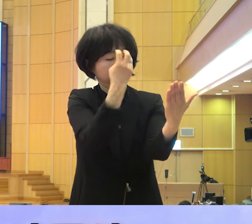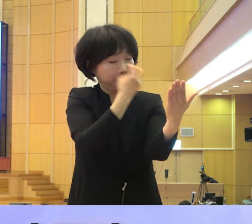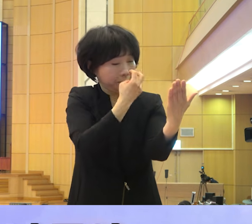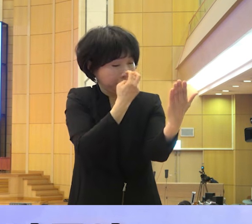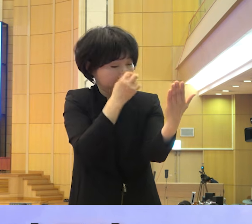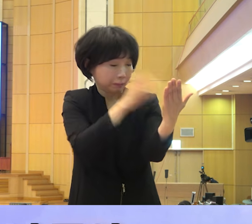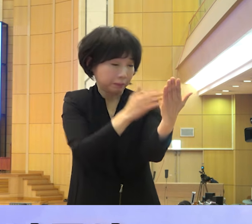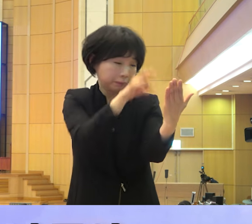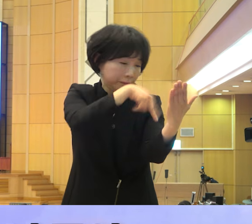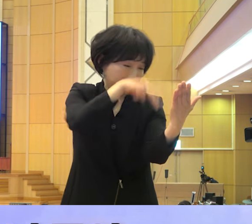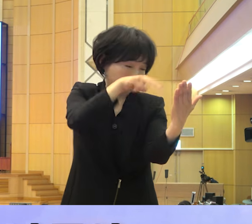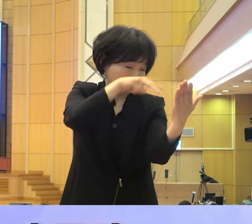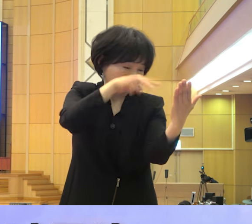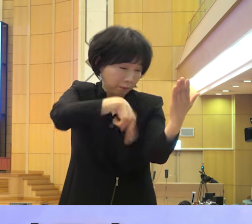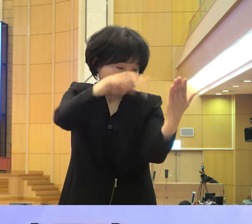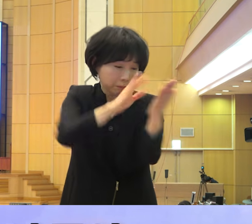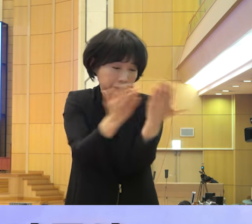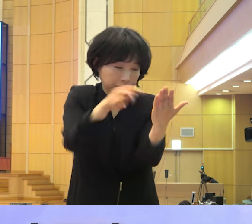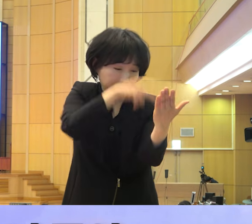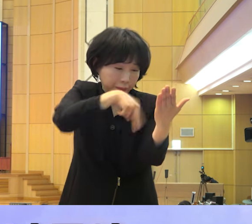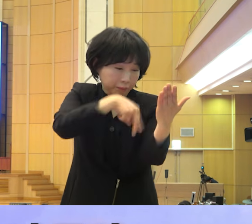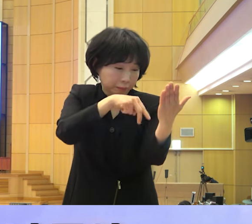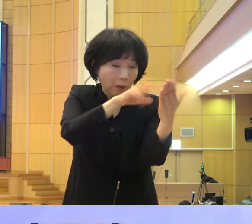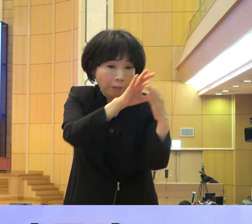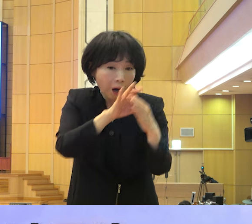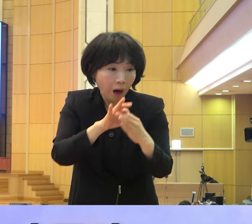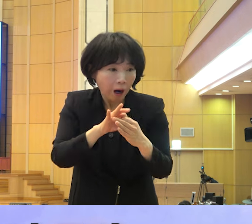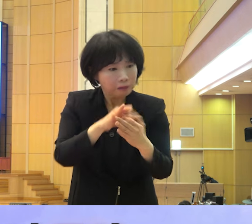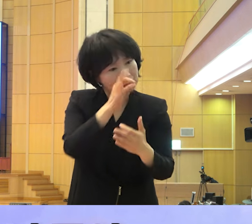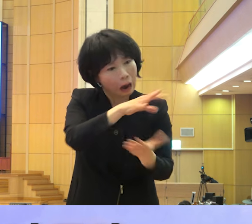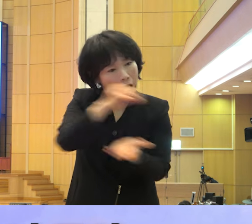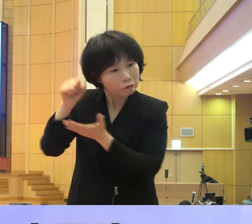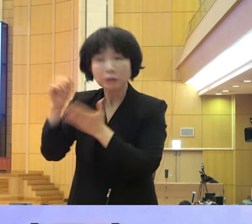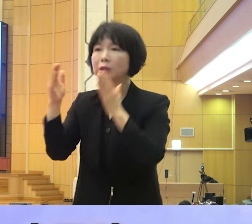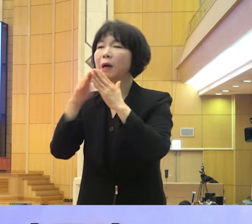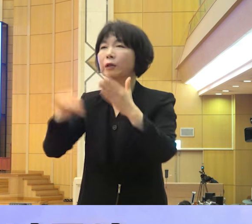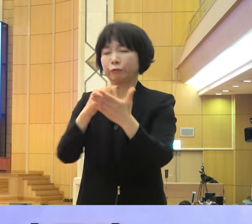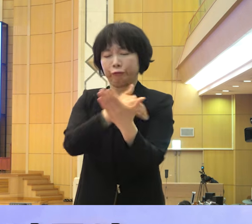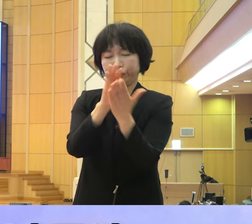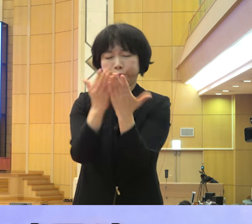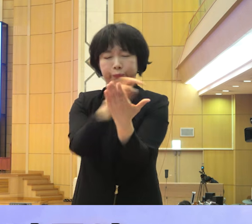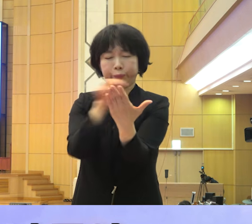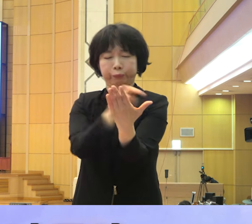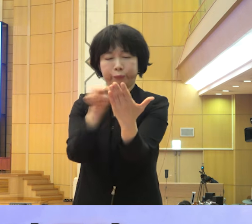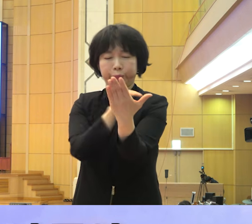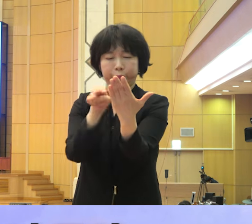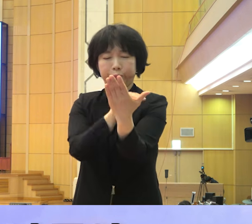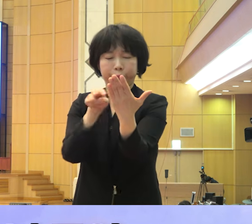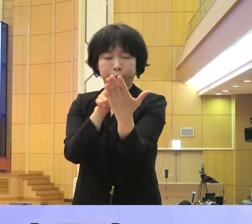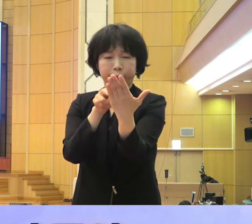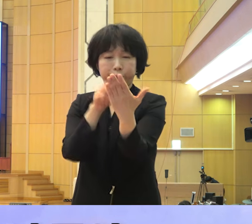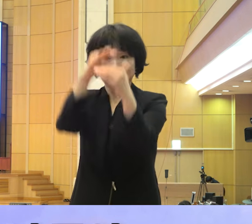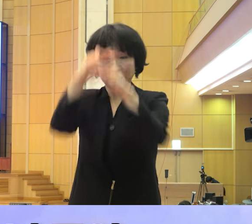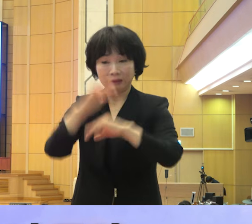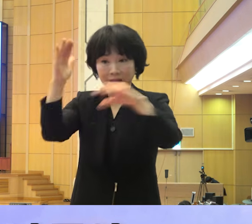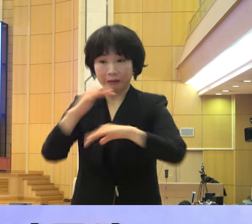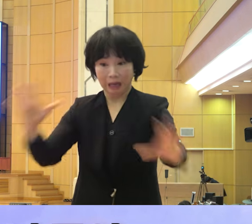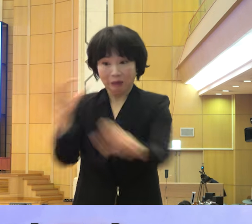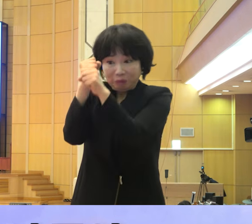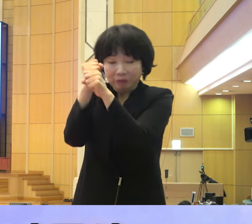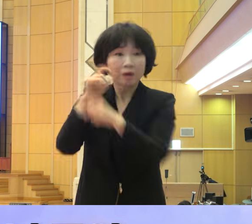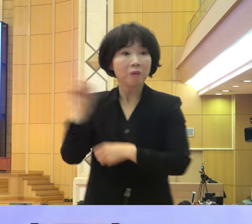살펴봤어요. 그래서 돈 주고 사가지고 집에 와서 읽어보니까 그 내용인즉슨